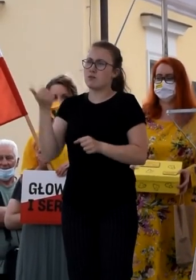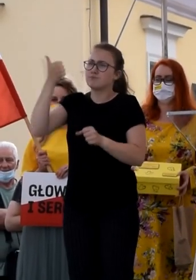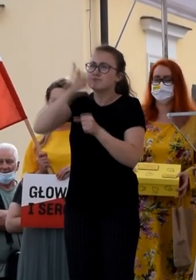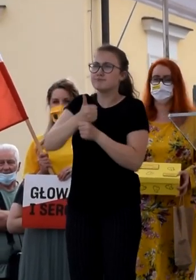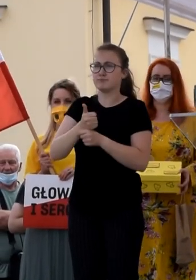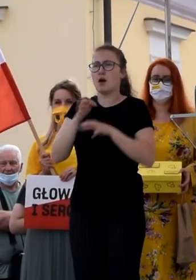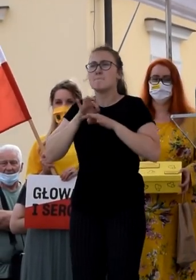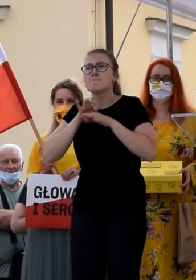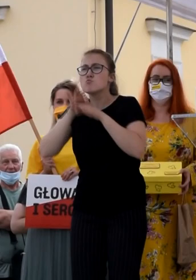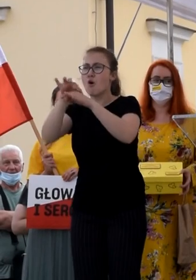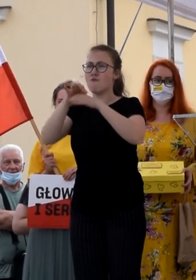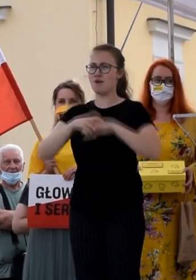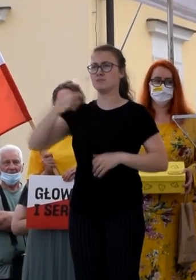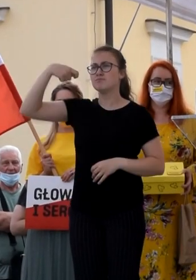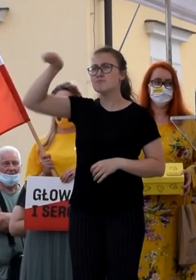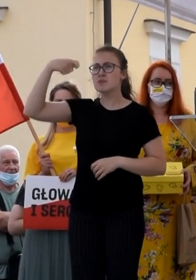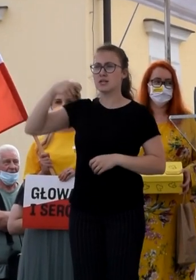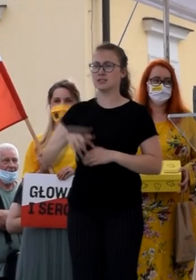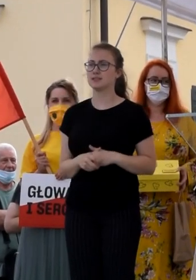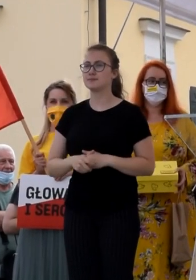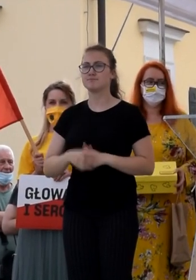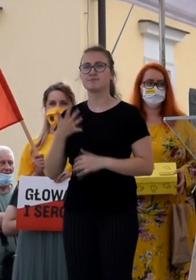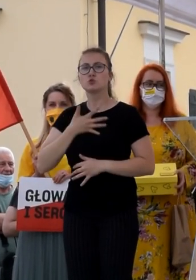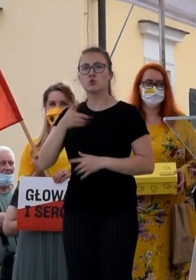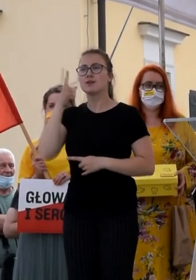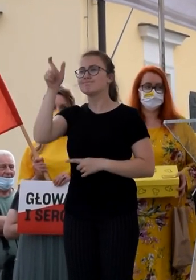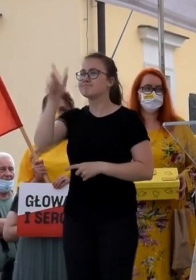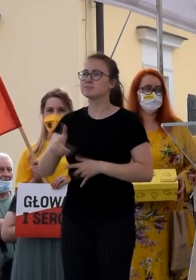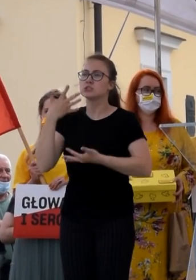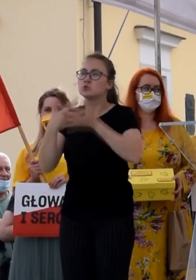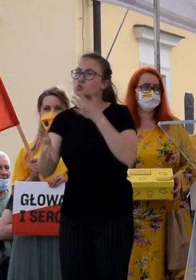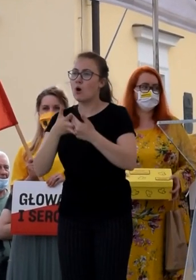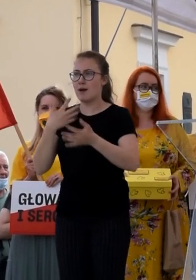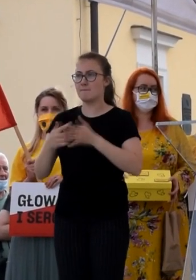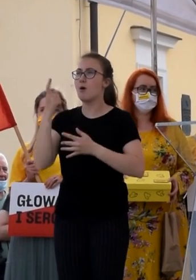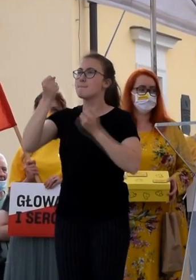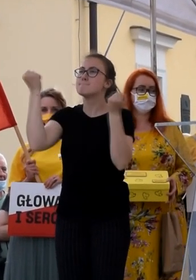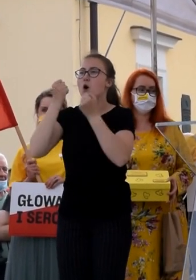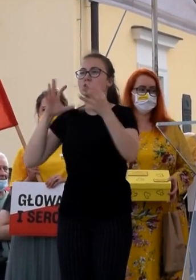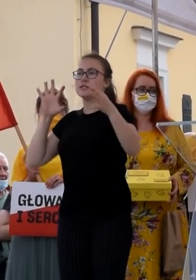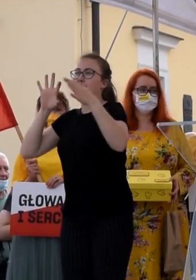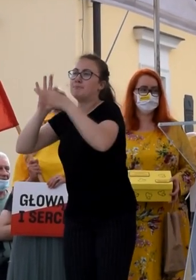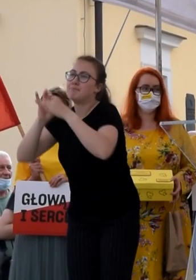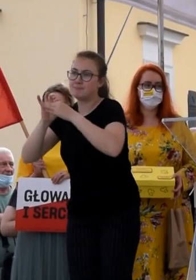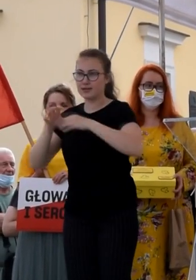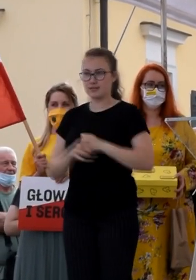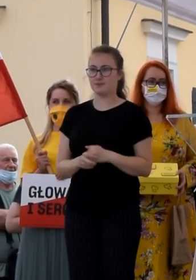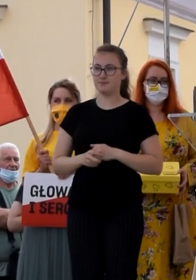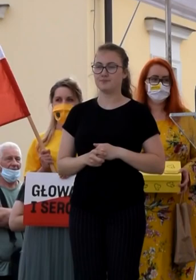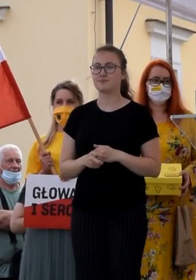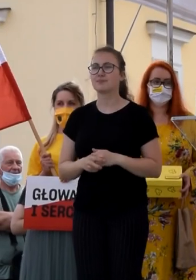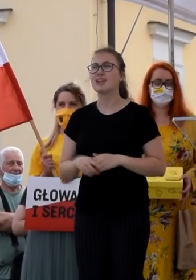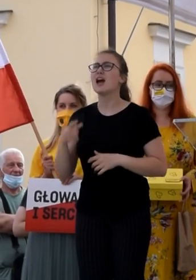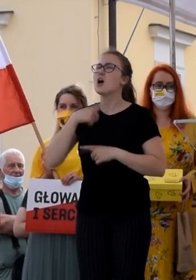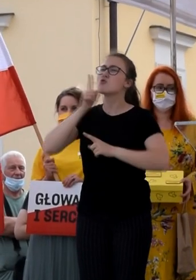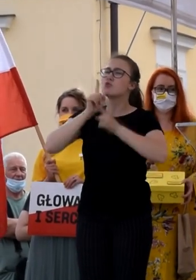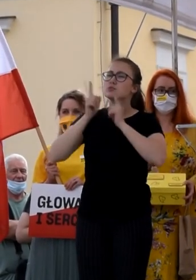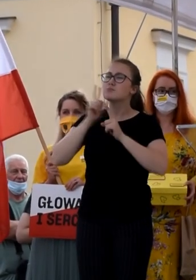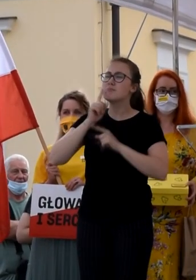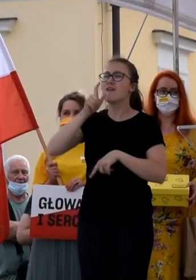jest słabość i zależność. Kiedy rozmawiam z ludźmi, często tymi, którzy 5 lat